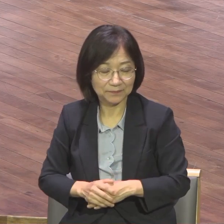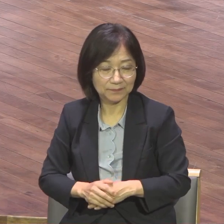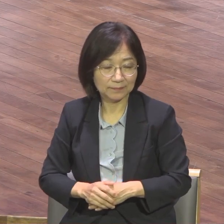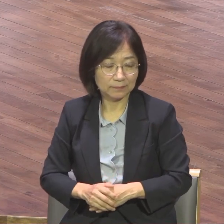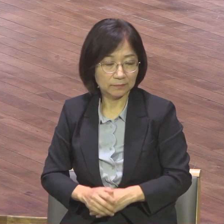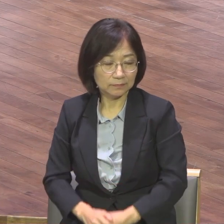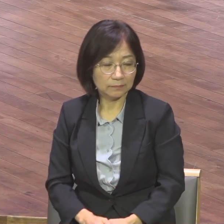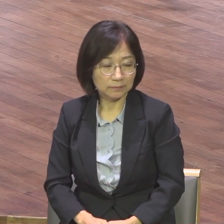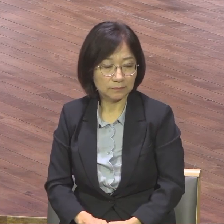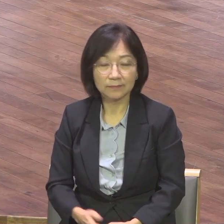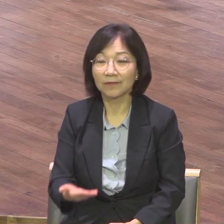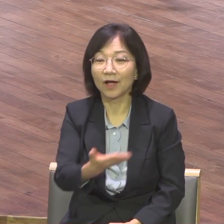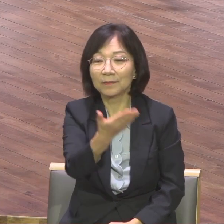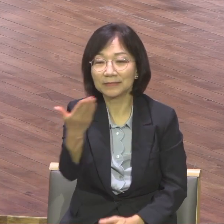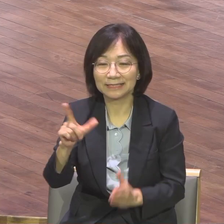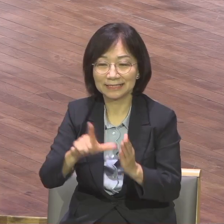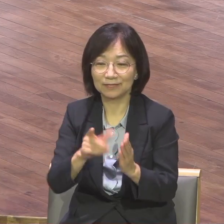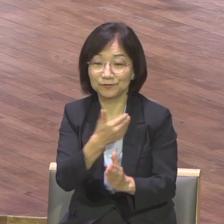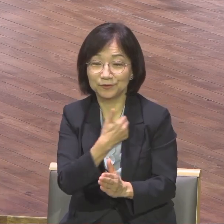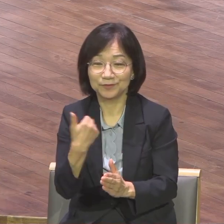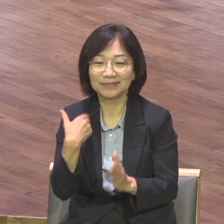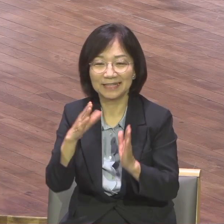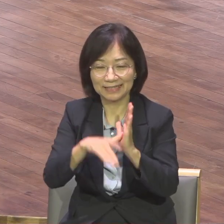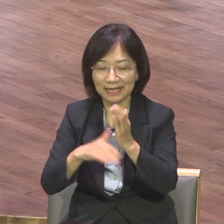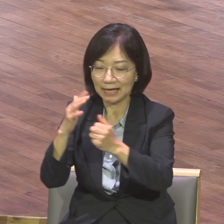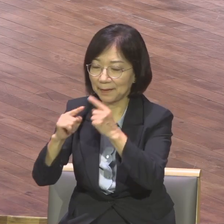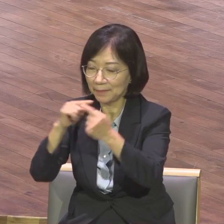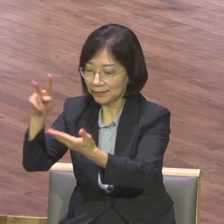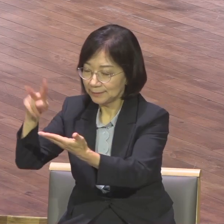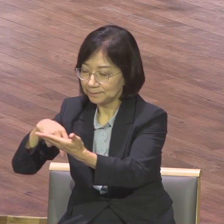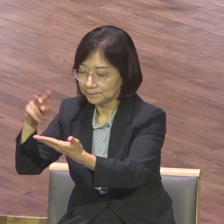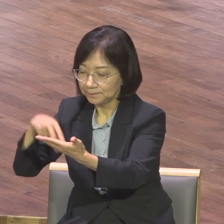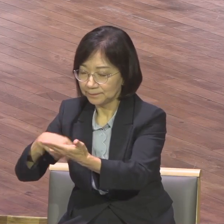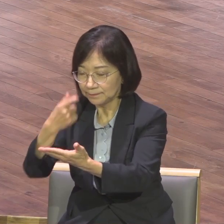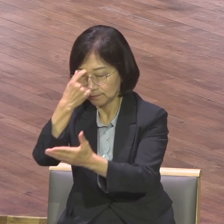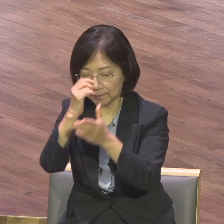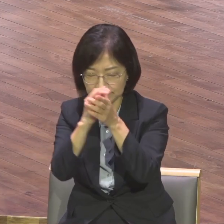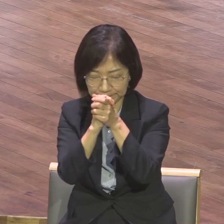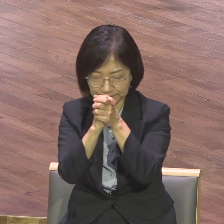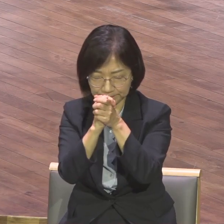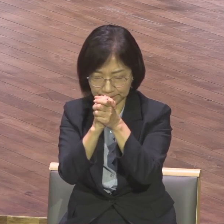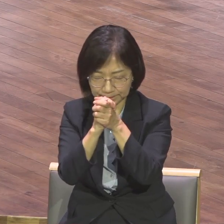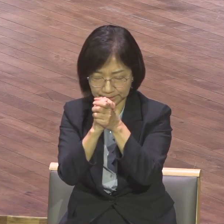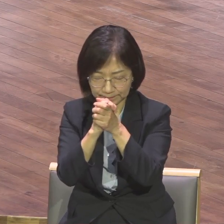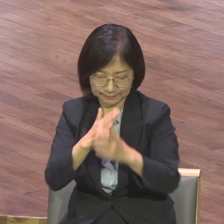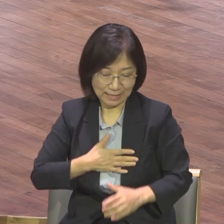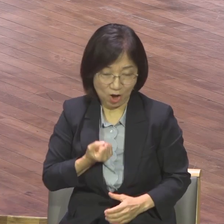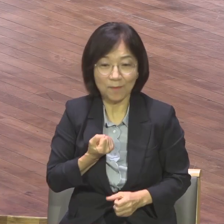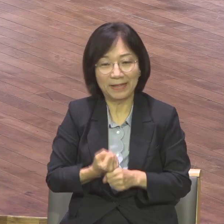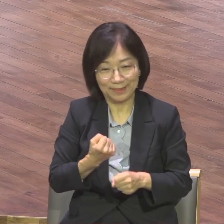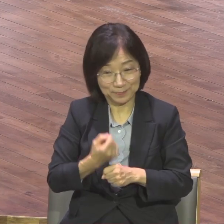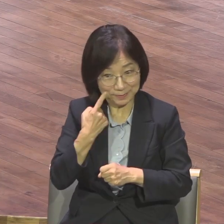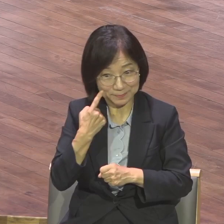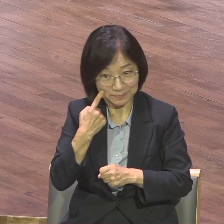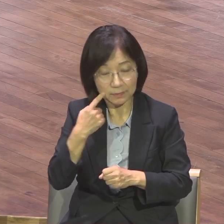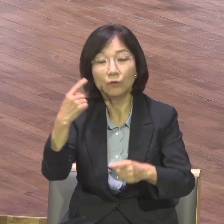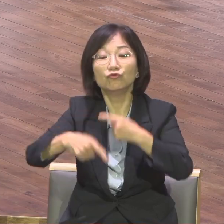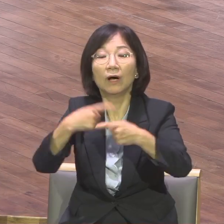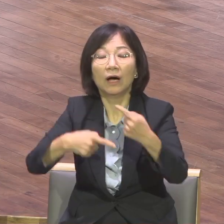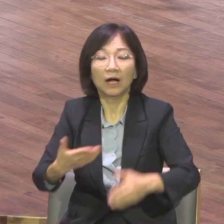시간에 묵상 말씀을 한번 해보세요. 나의 메시지. 따라서 하세요. 나의